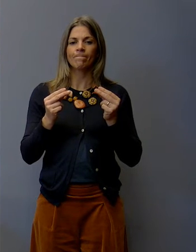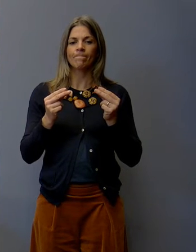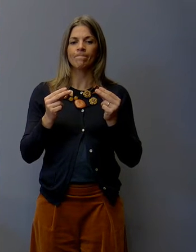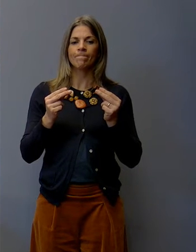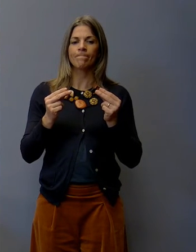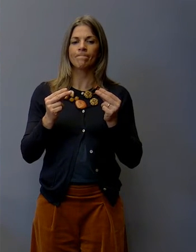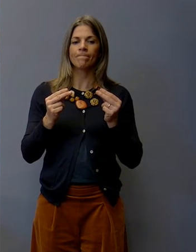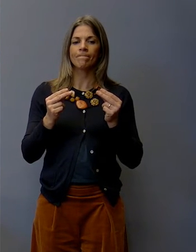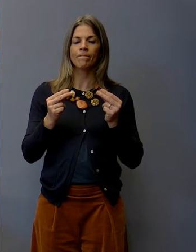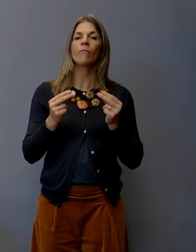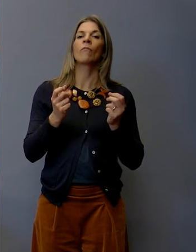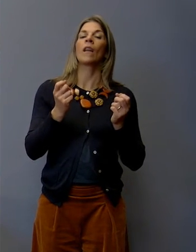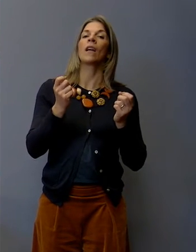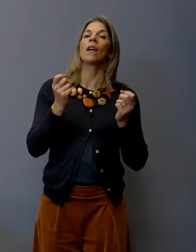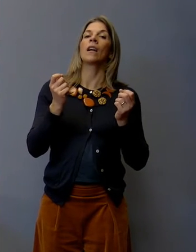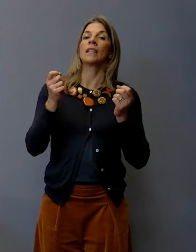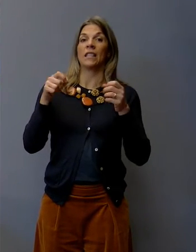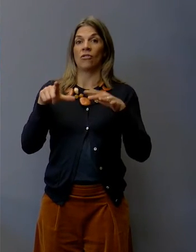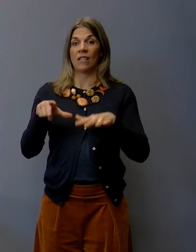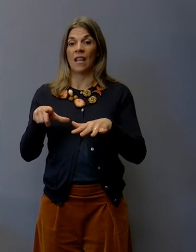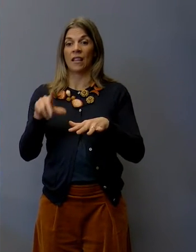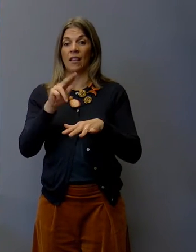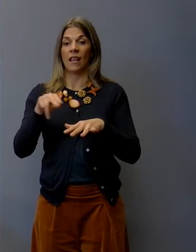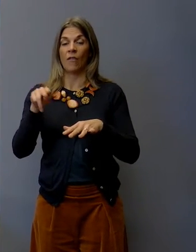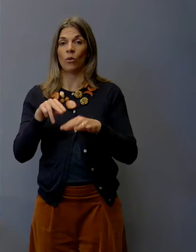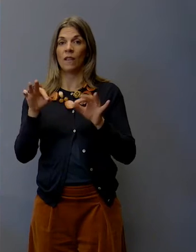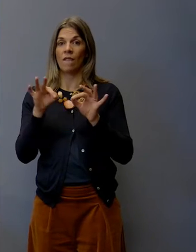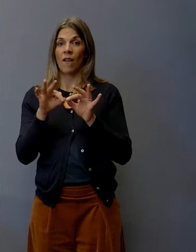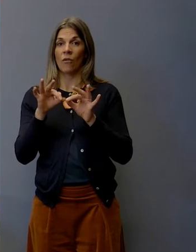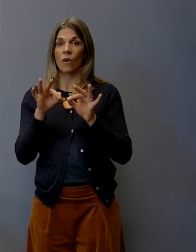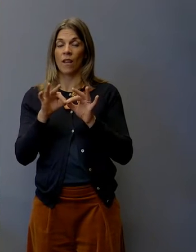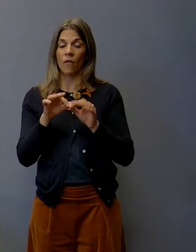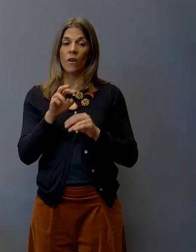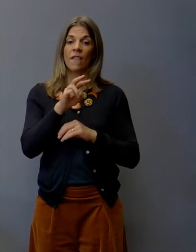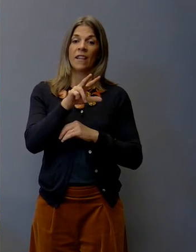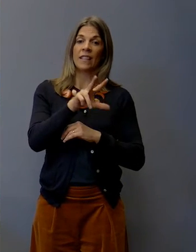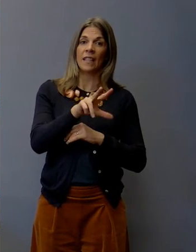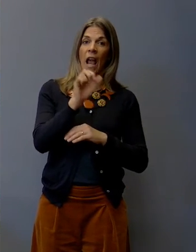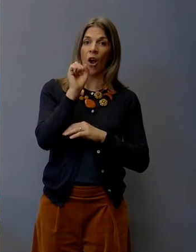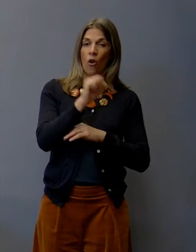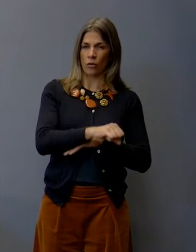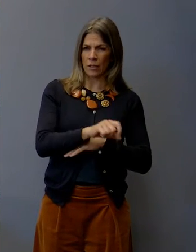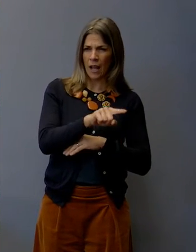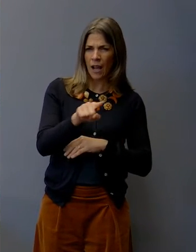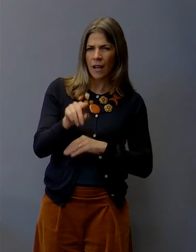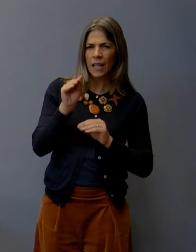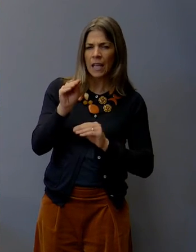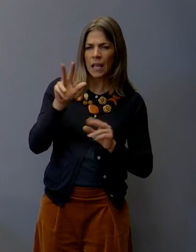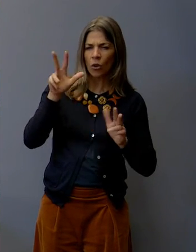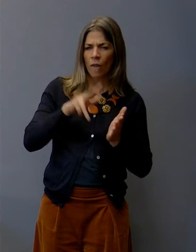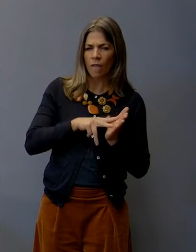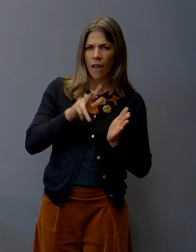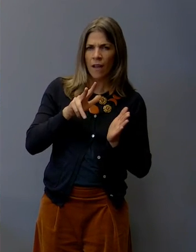quali sono 17 i voti favorevoli e 23 contrari chiedo conferma prima di dare il sito del